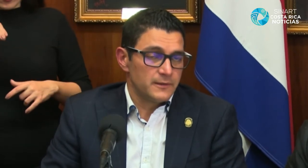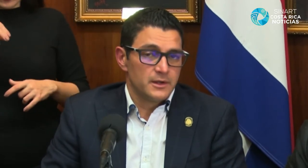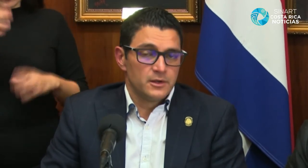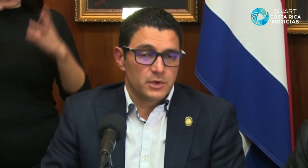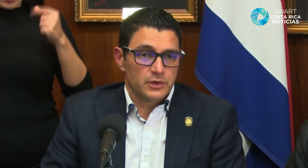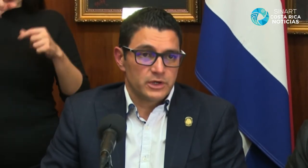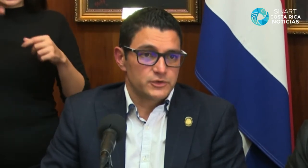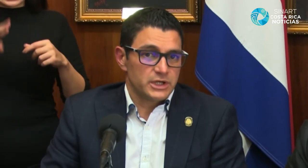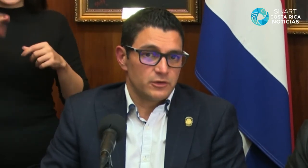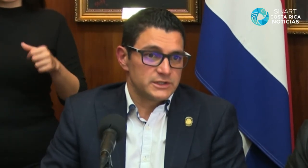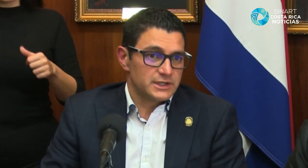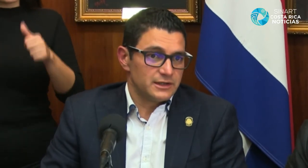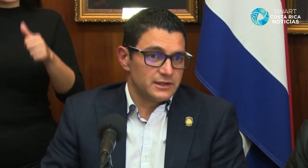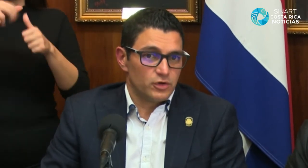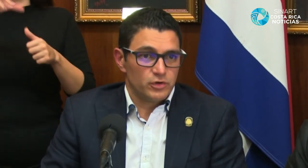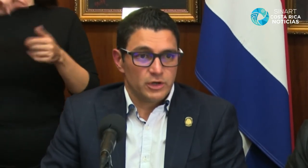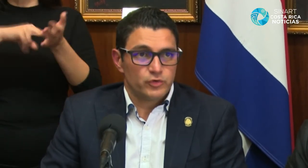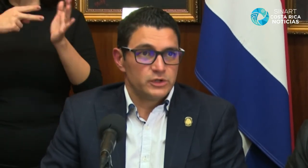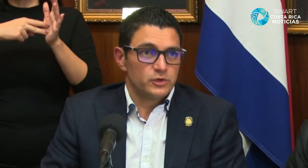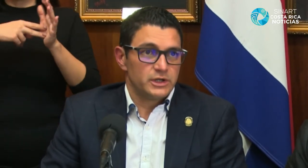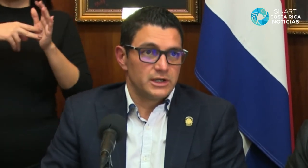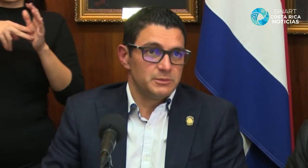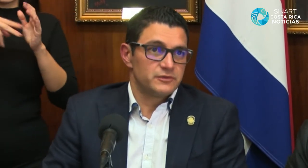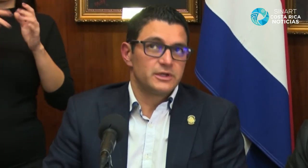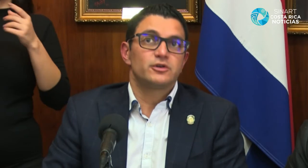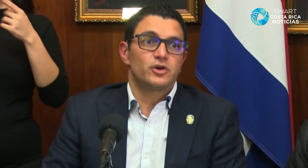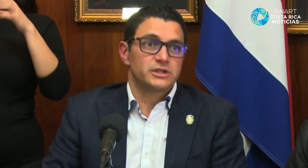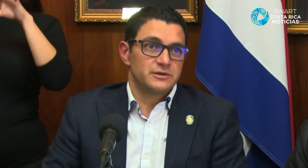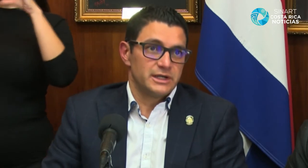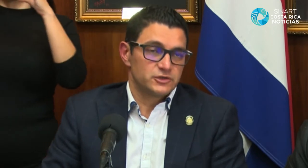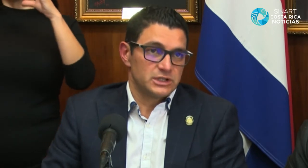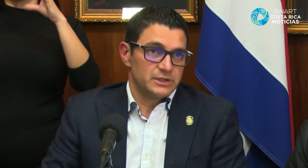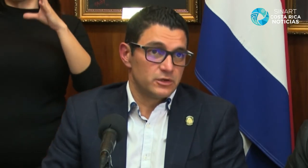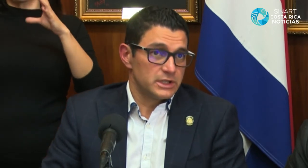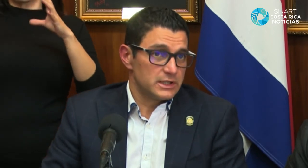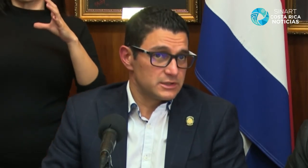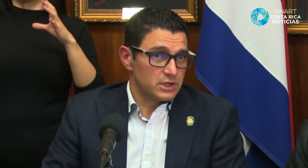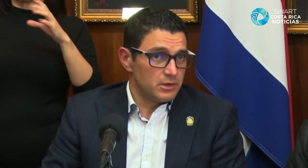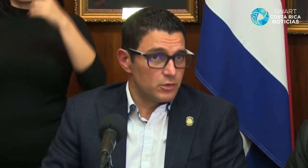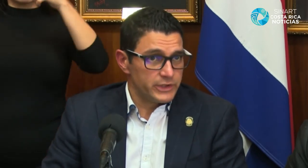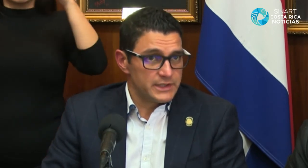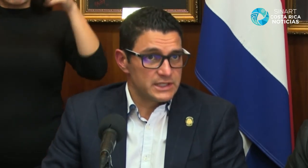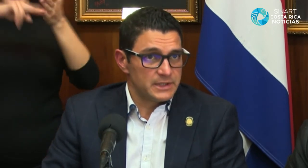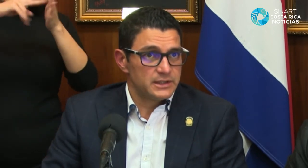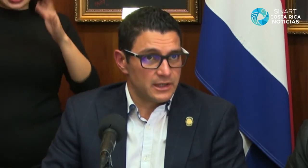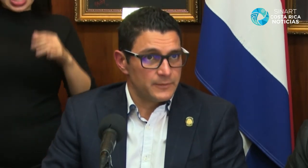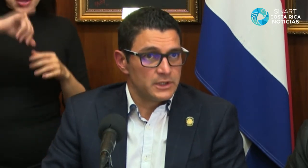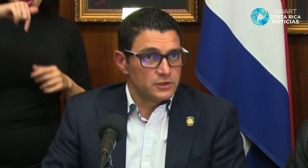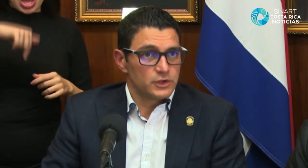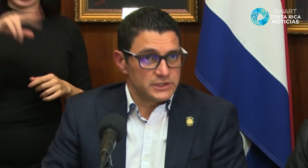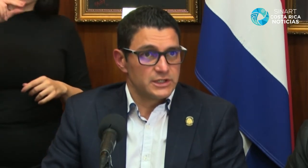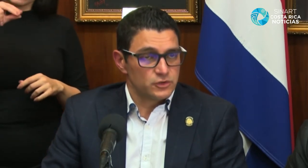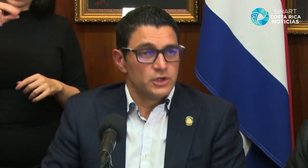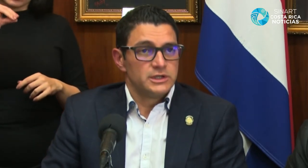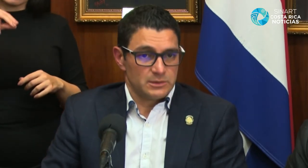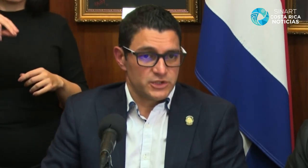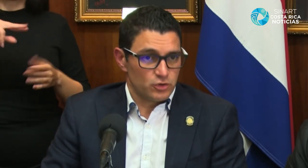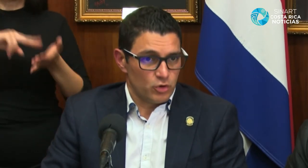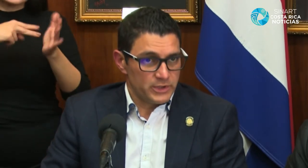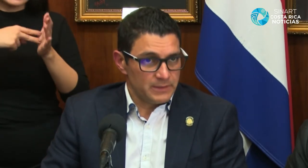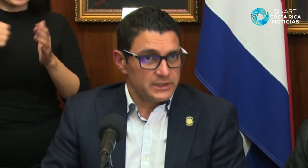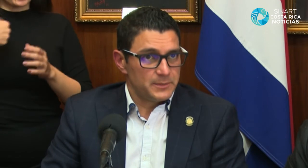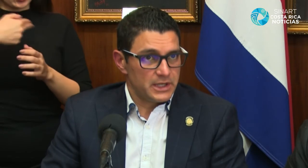Rica. Recordemos que no es que todo lo que ha ocurrido en el hemisferio norte, ¿verdad?, y en zonas más nórdicas es lo que va a ocurrir necesariamente acá. Entonces, en eso